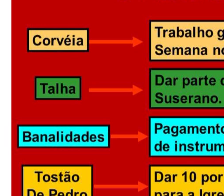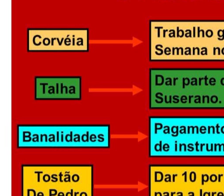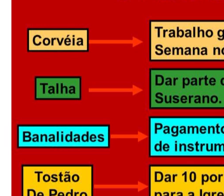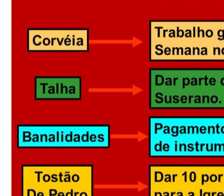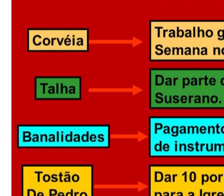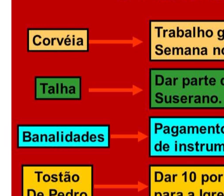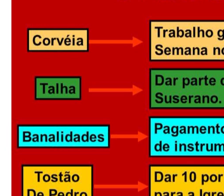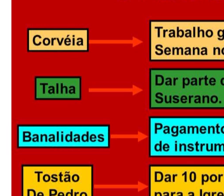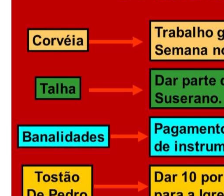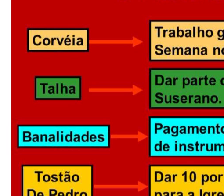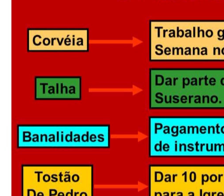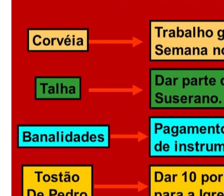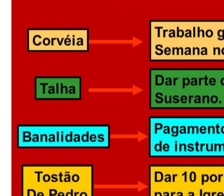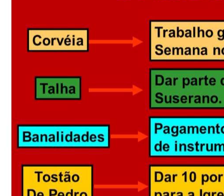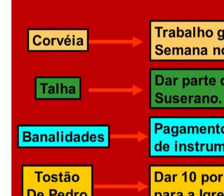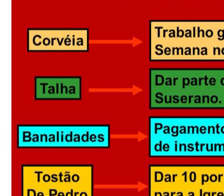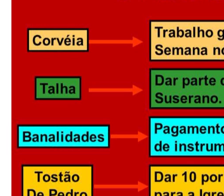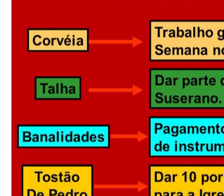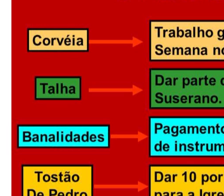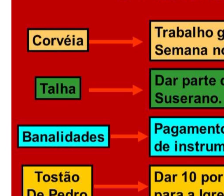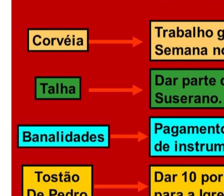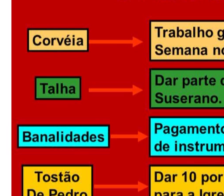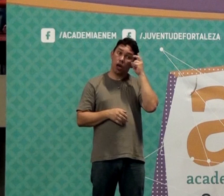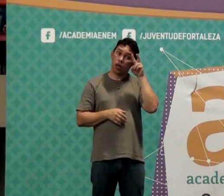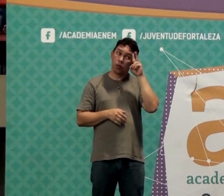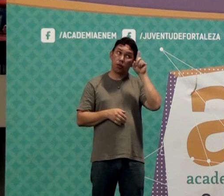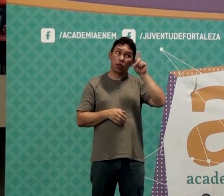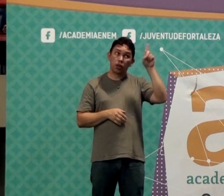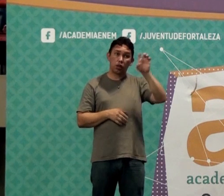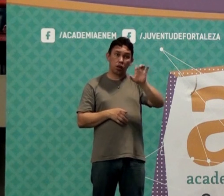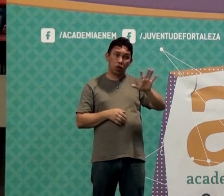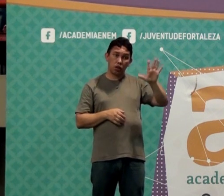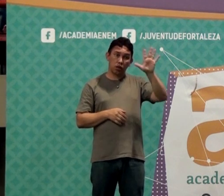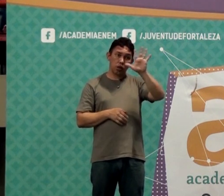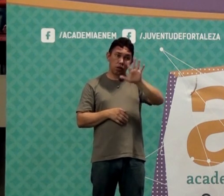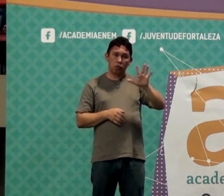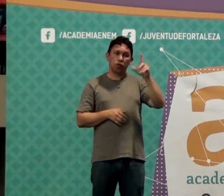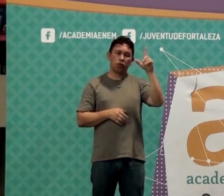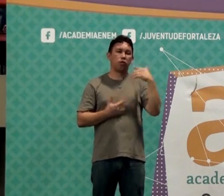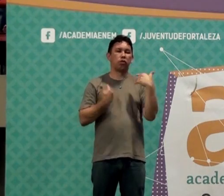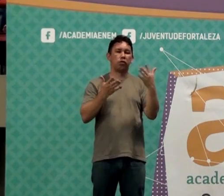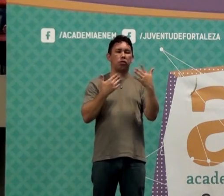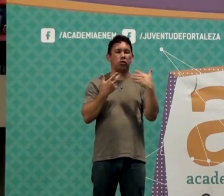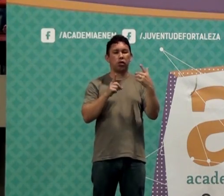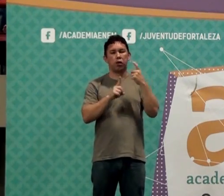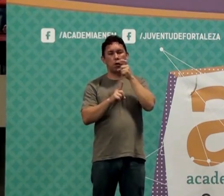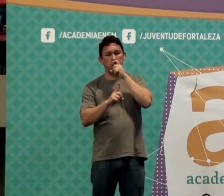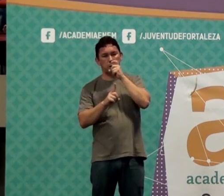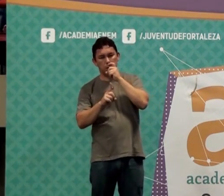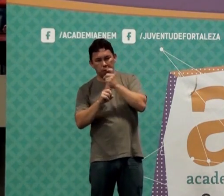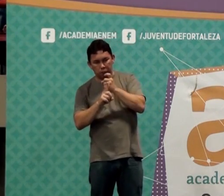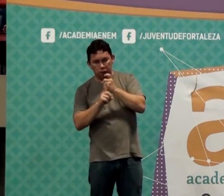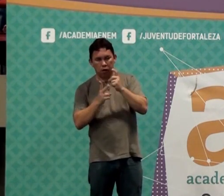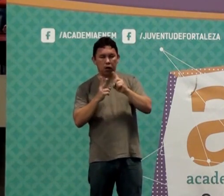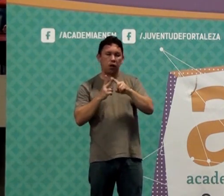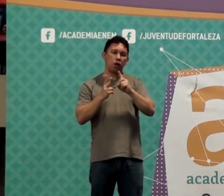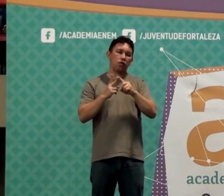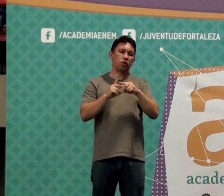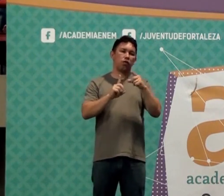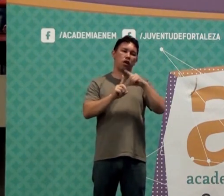trabalhar, e o manso do Senhor está ali no castelo. Ó. O menino servo vai ter que fazer o seguinte na vida dele. Ó.